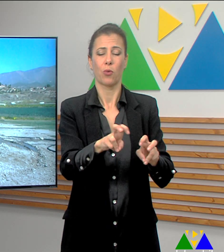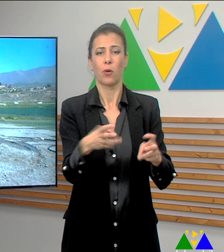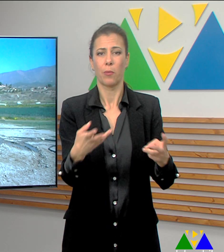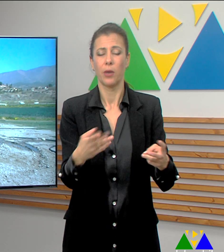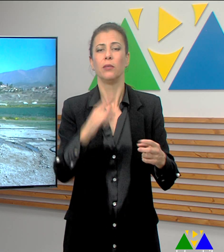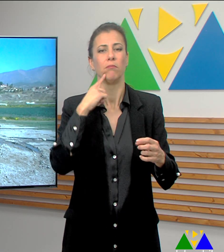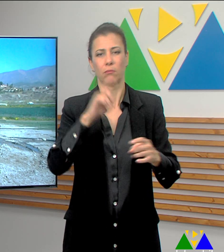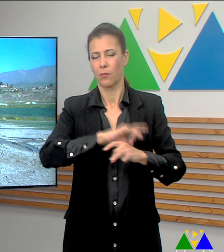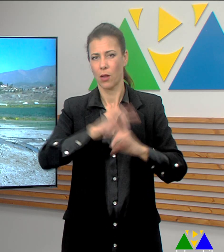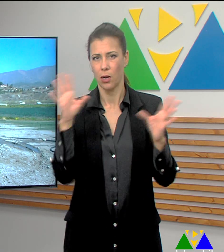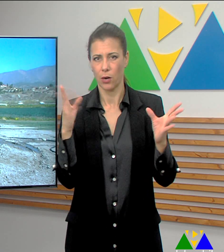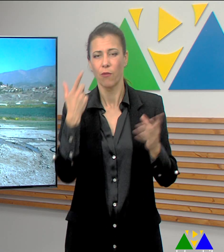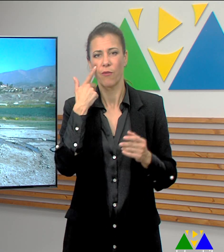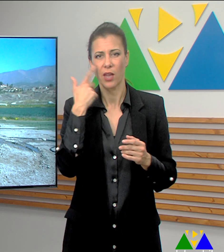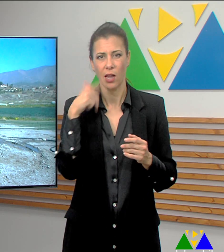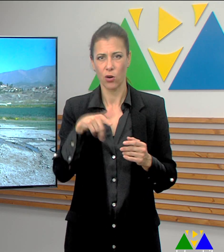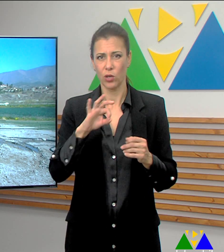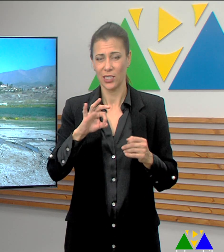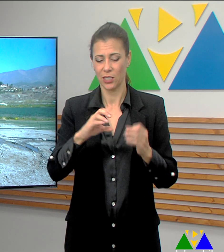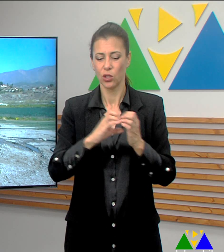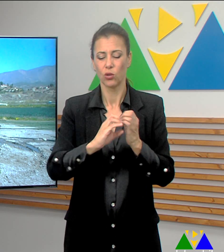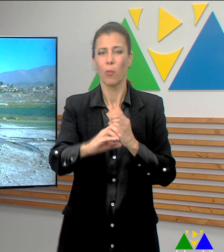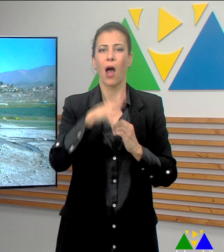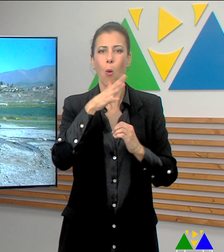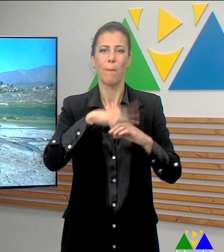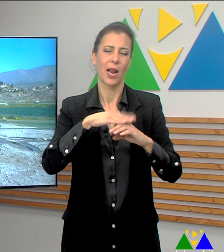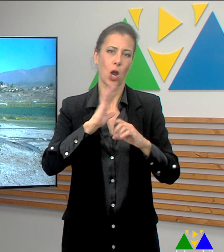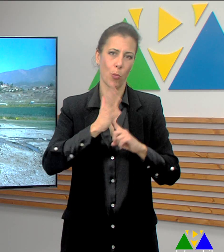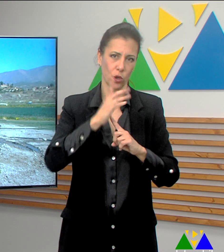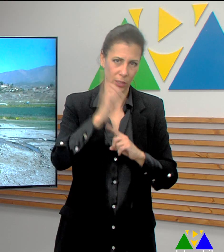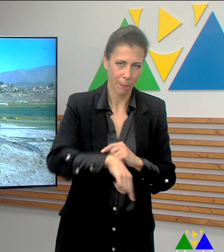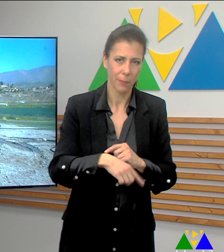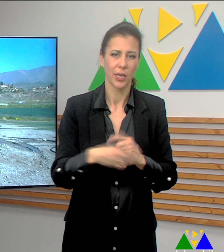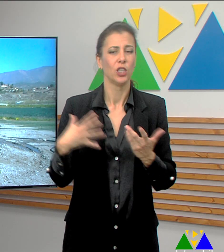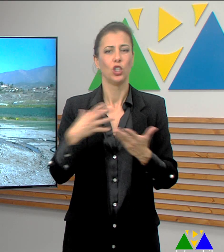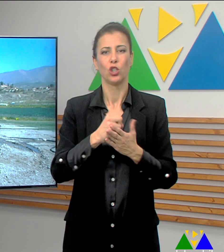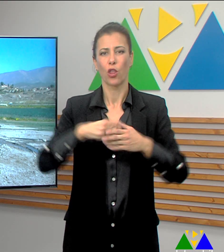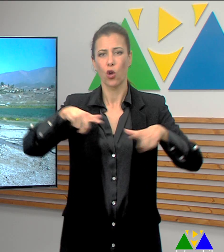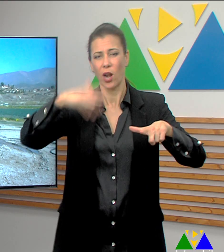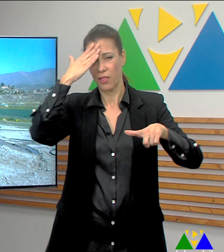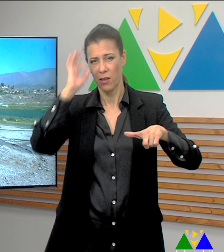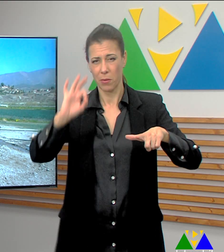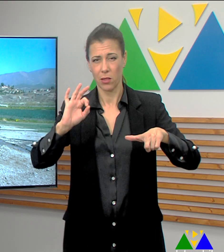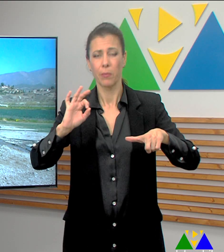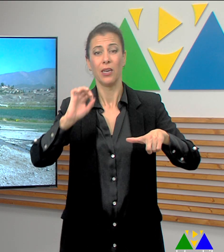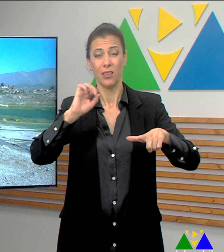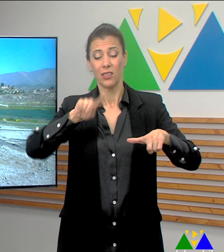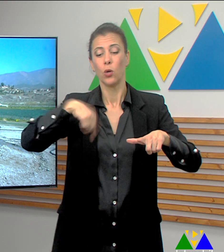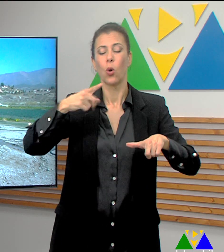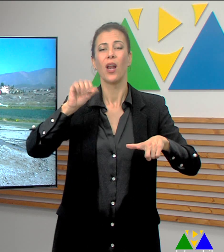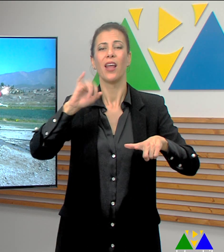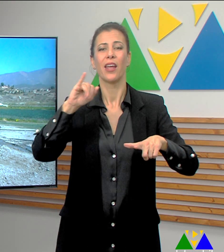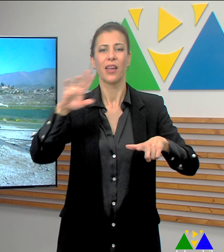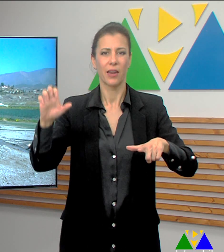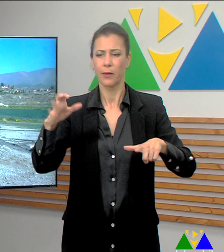y evidentemente, fijaros, esta es una toma de agua para los molinos, y toda la acequia principal, y por encima la acequia del Deire, que permite meter